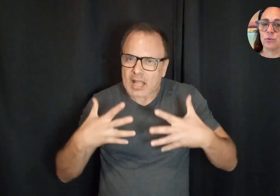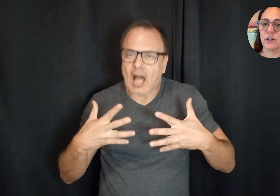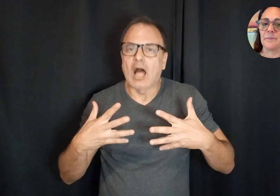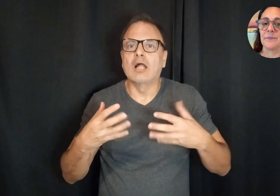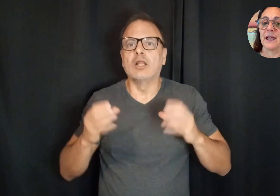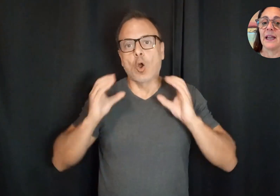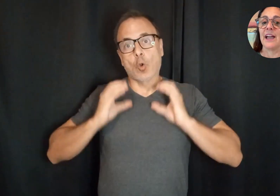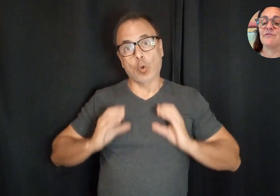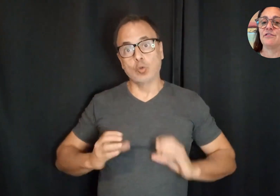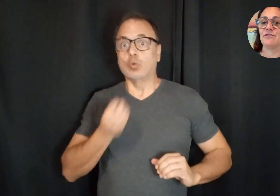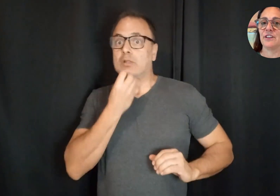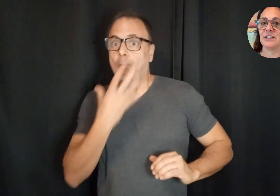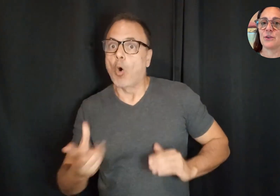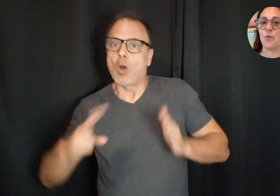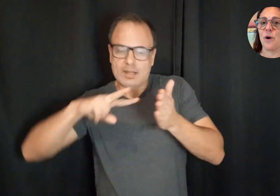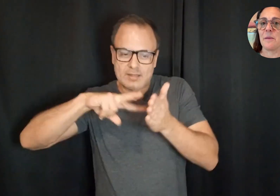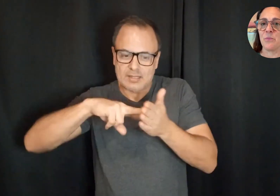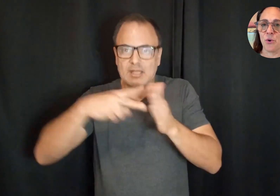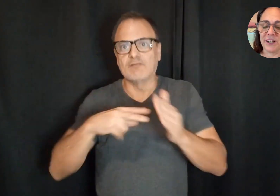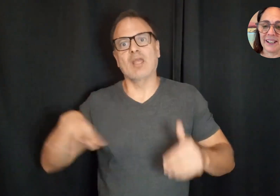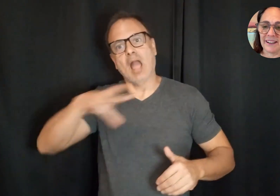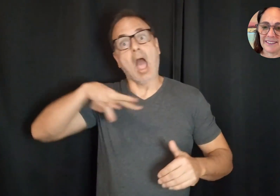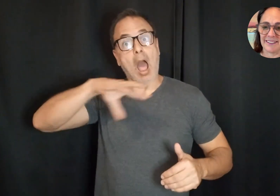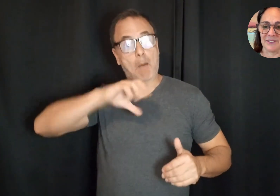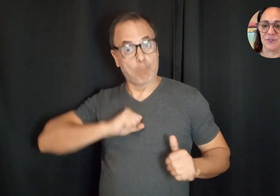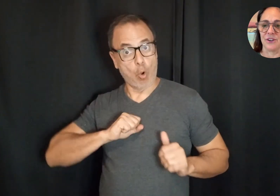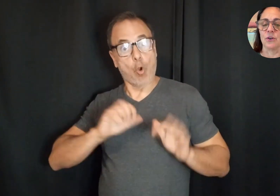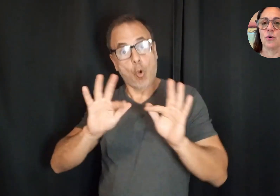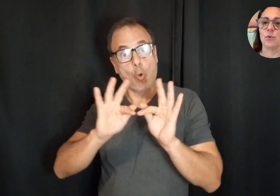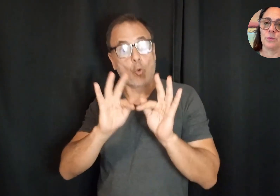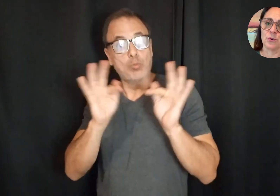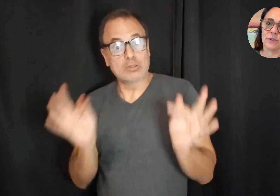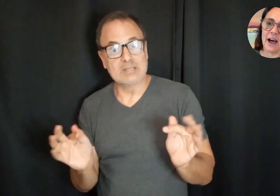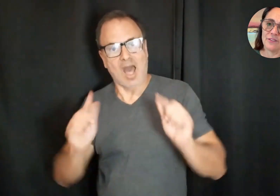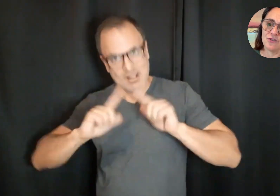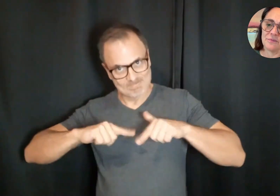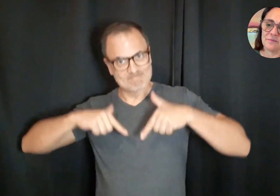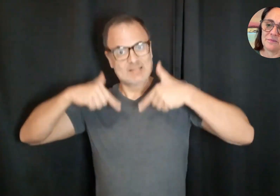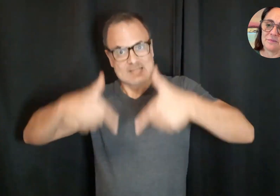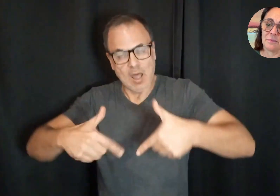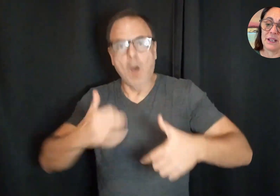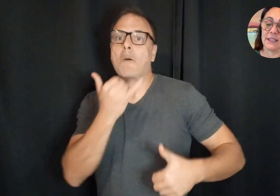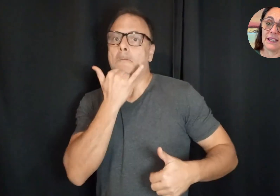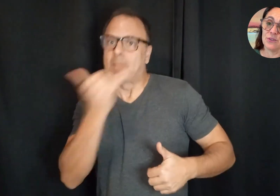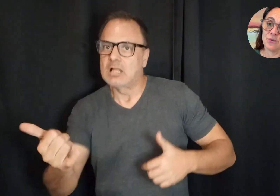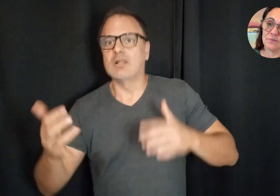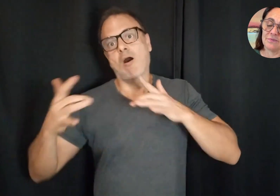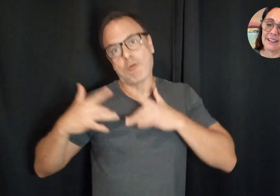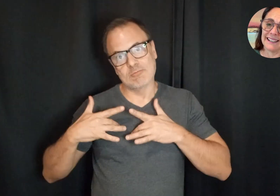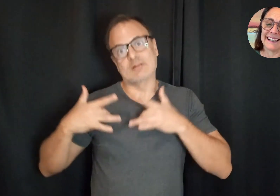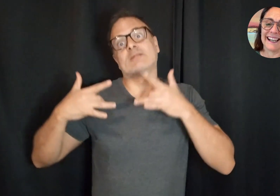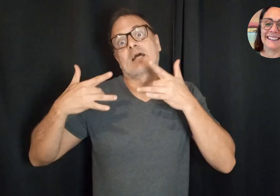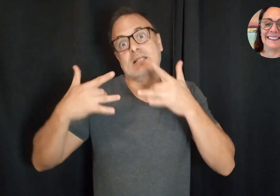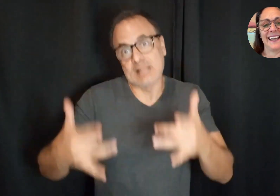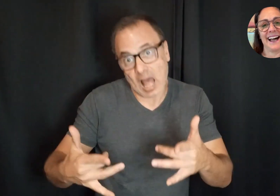conduta é viver o amor em ação, com humildade, perdão,